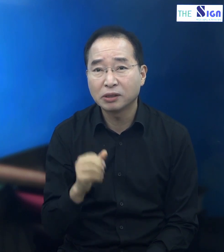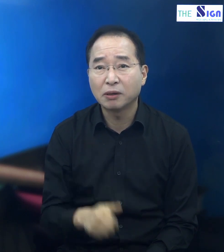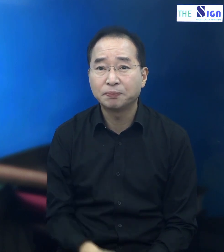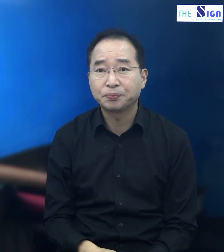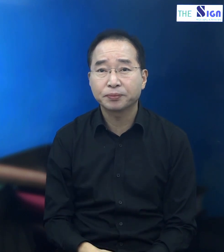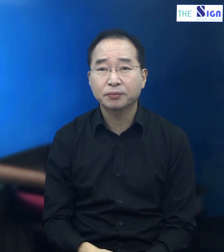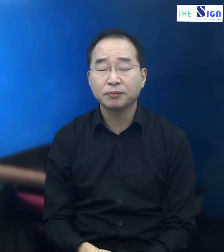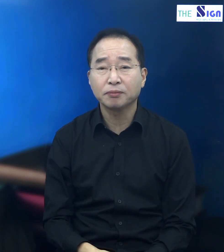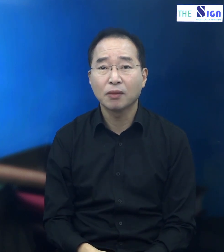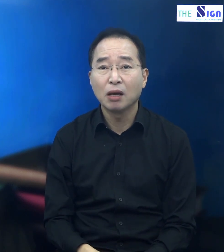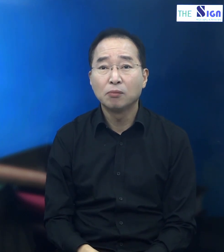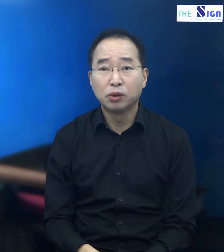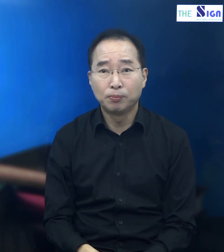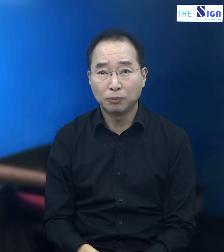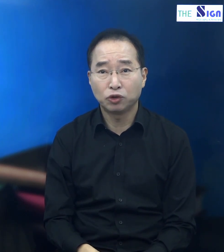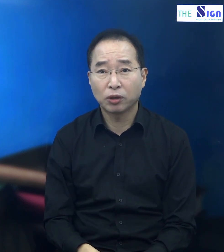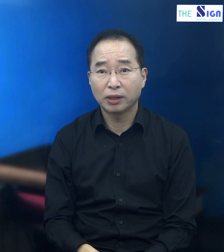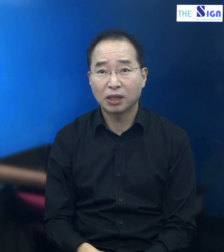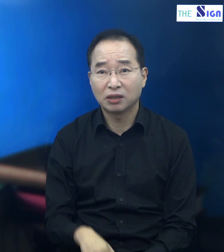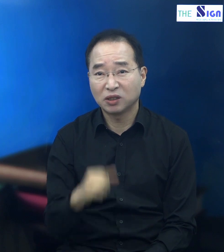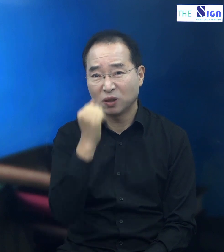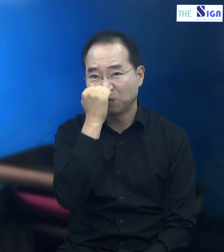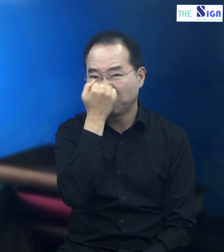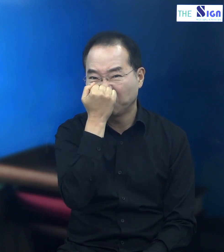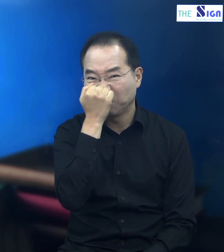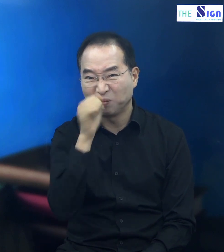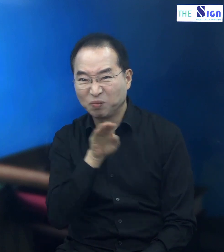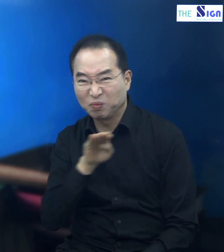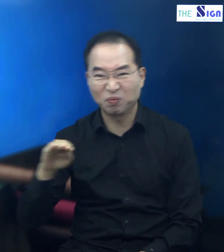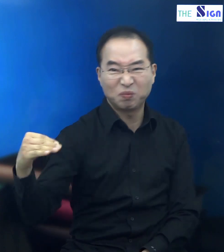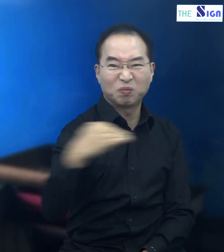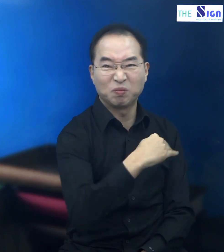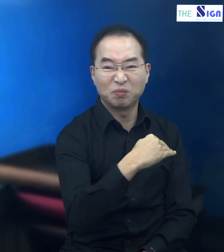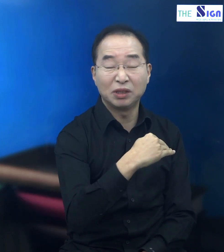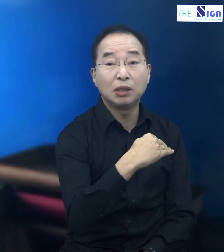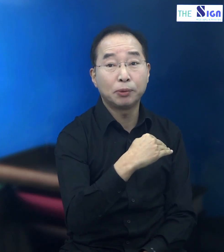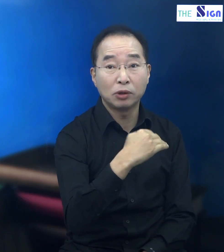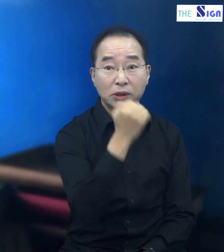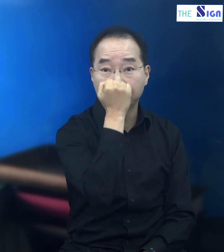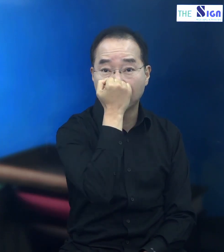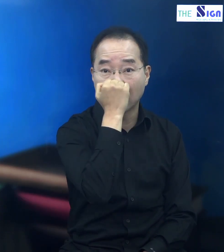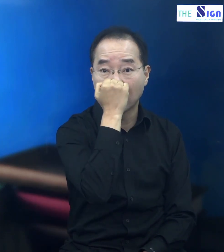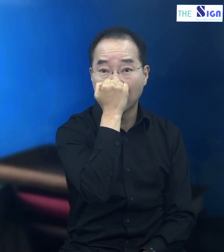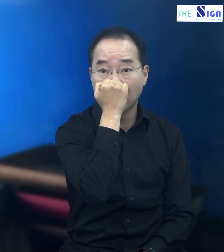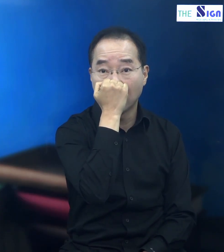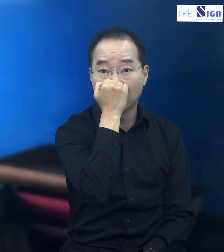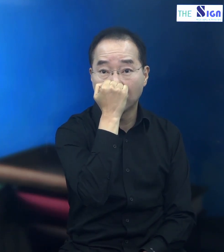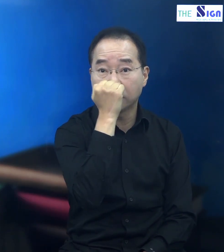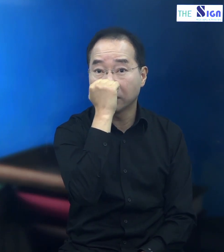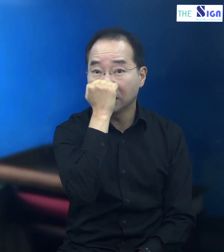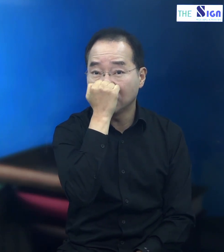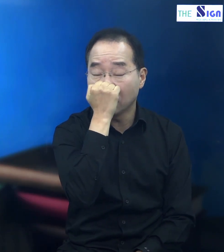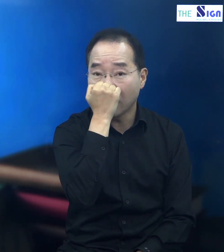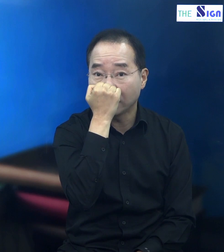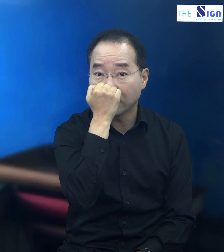그래서 불법 유턴한다 할 때서 이 표현을 씁니다. 그래서 이거 할